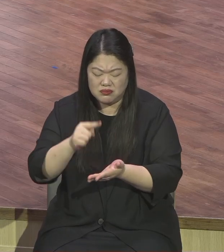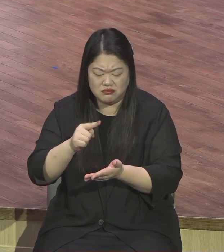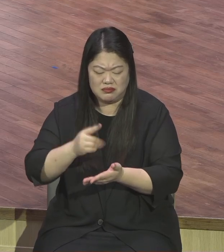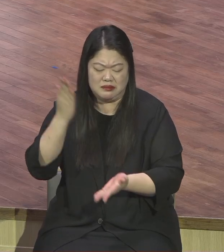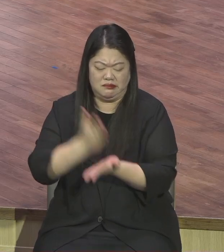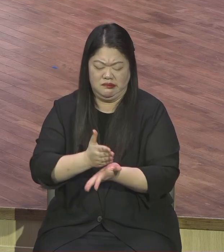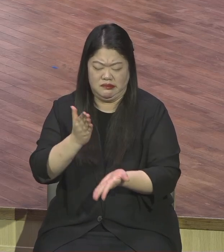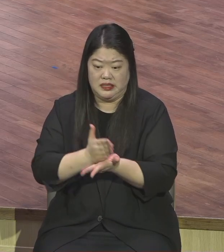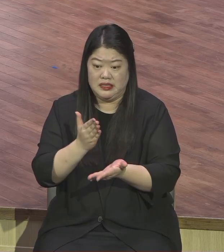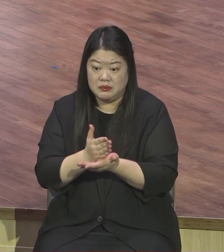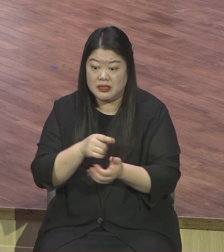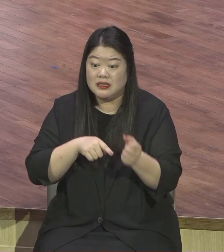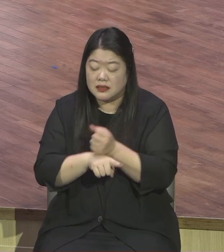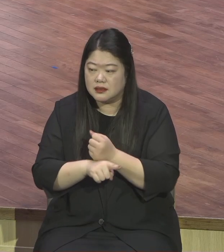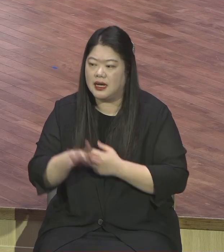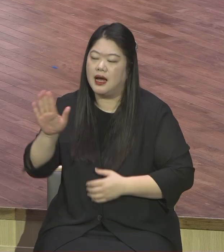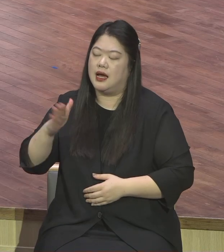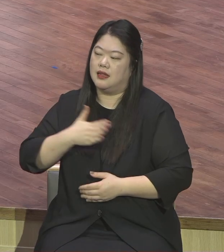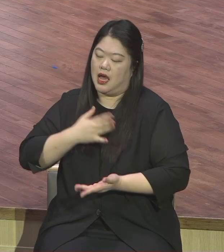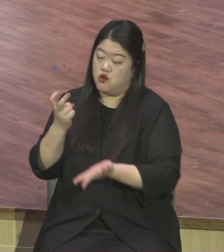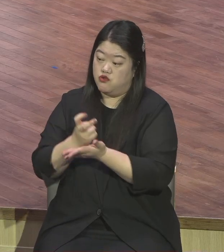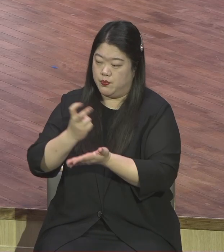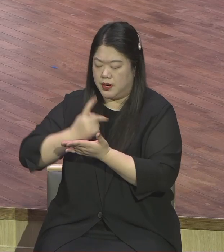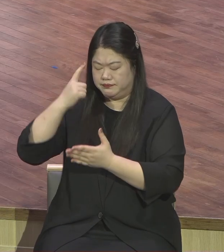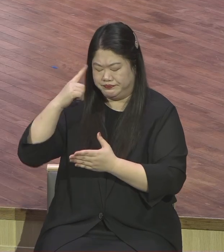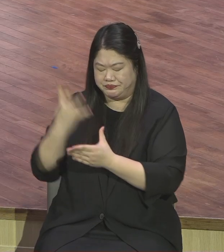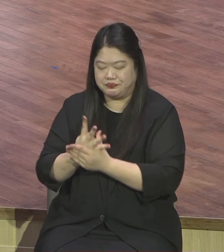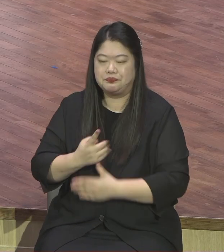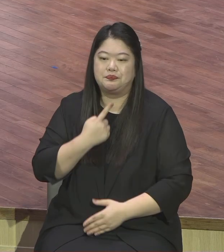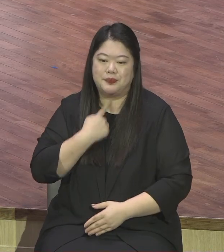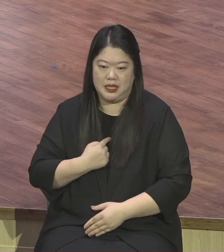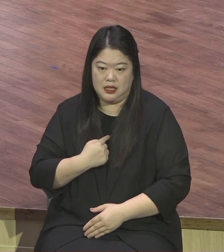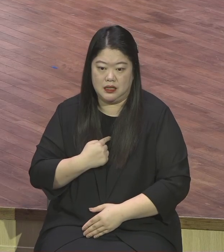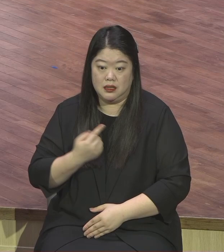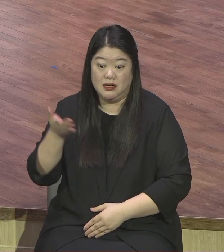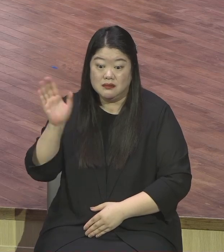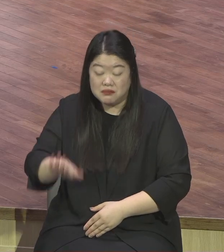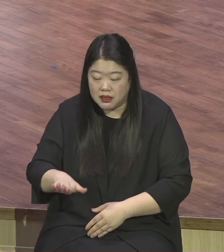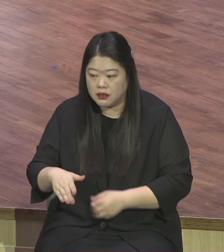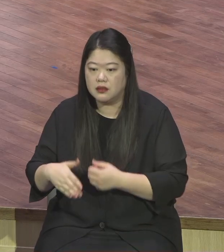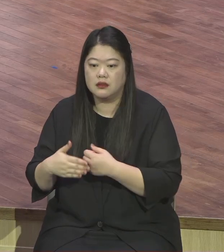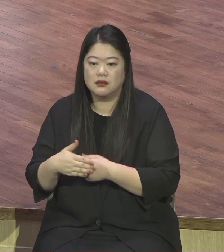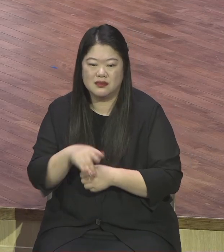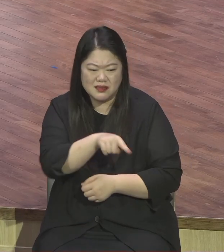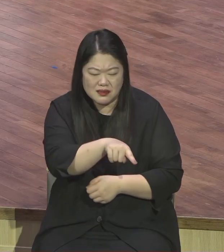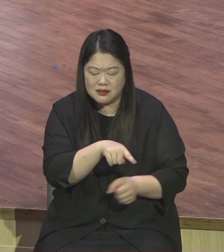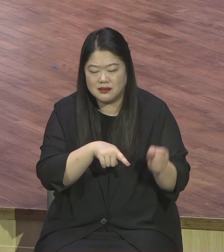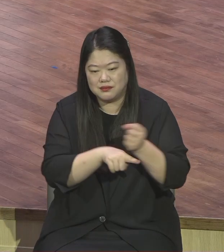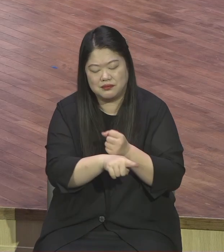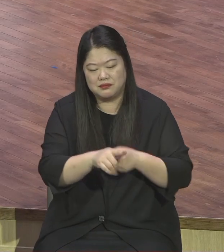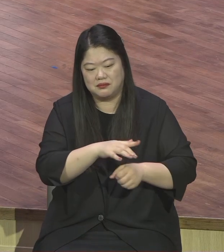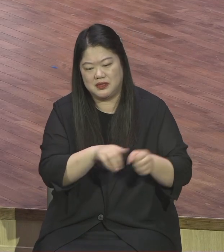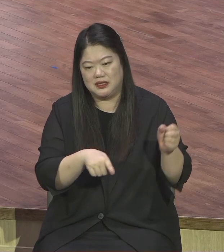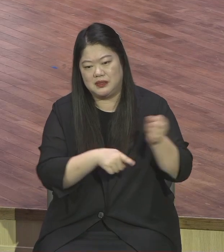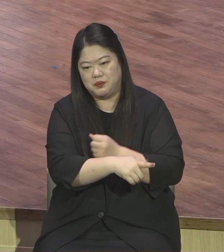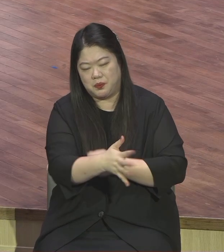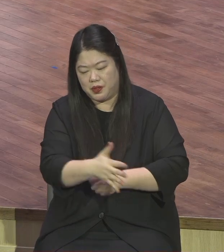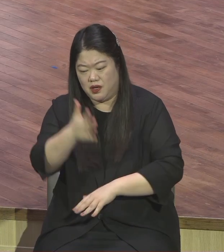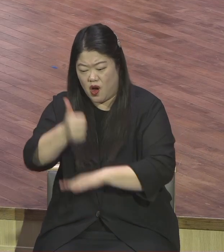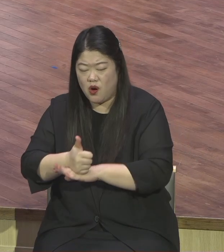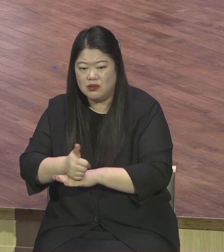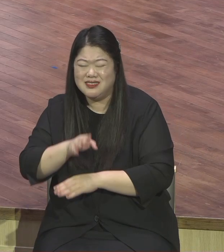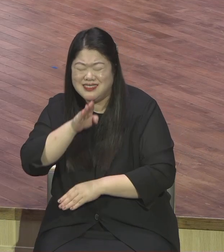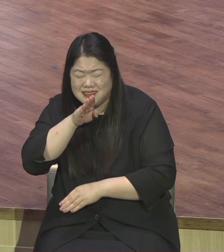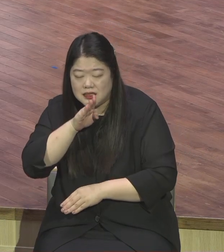얼마나 큰지, 복음의 은혜가 얼마나 놀라운지 이걸 비교해서 갈라디아 교인들에게